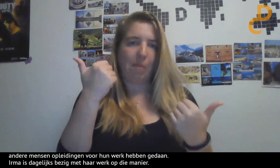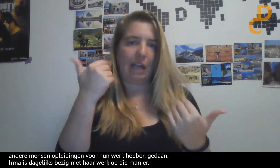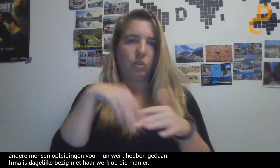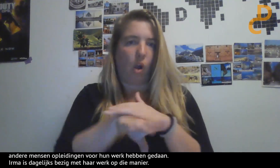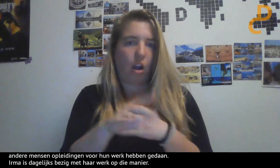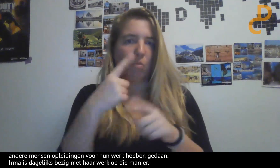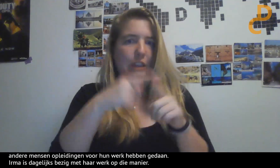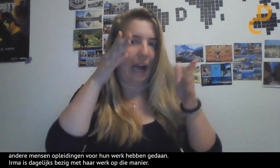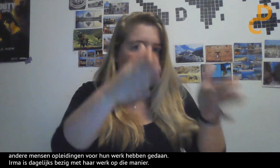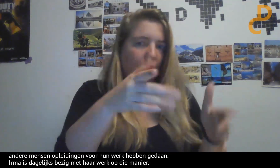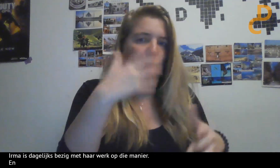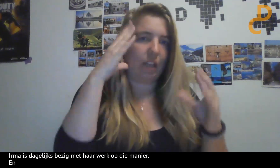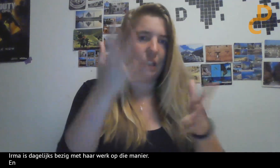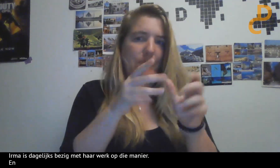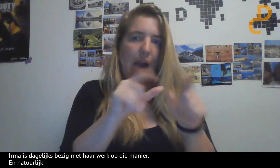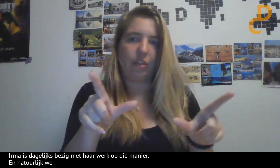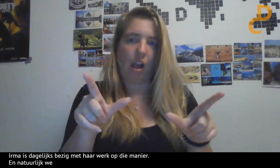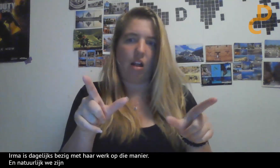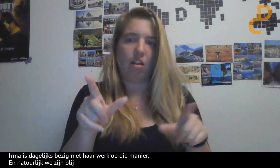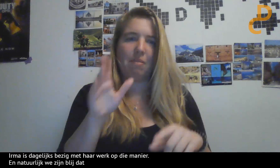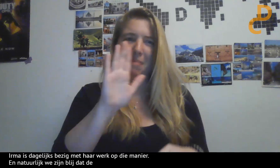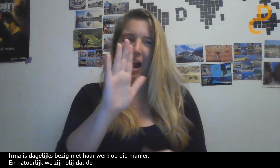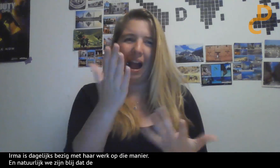En natuurlijk, we zijn blij dat informatie toegankelijk is en dat er